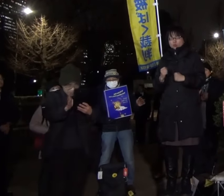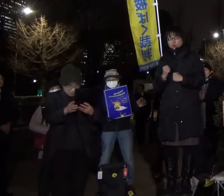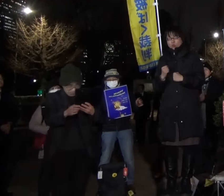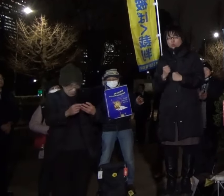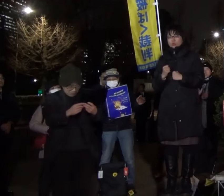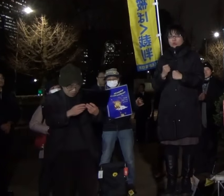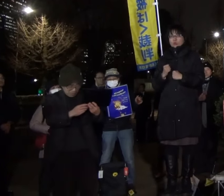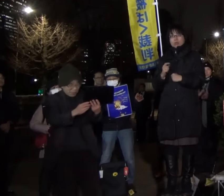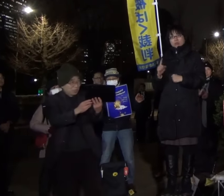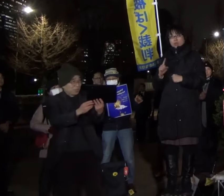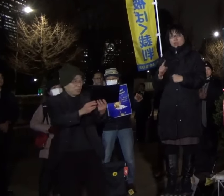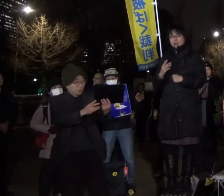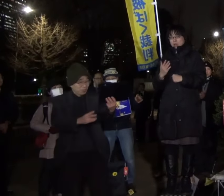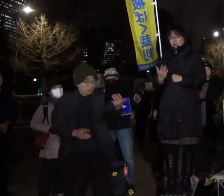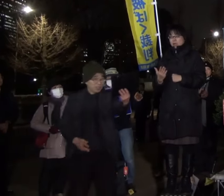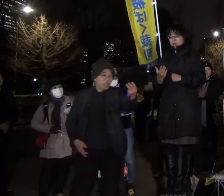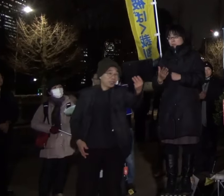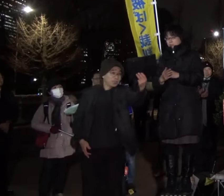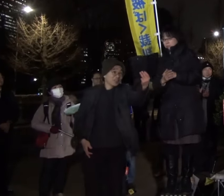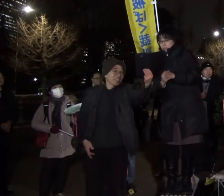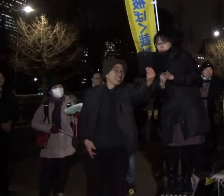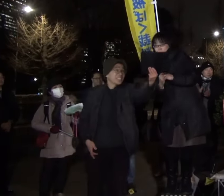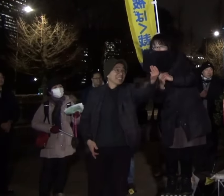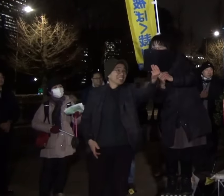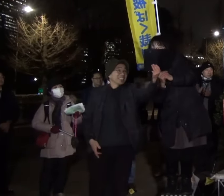じゃないかい、